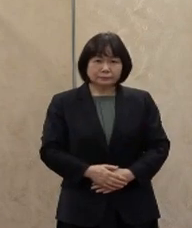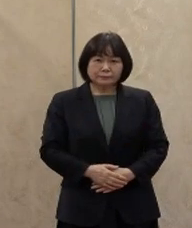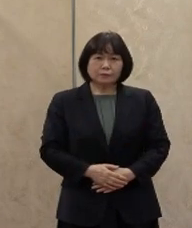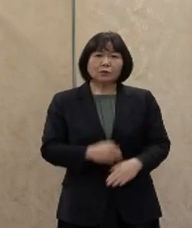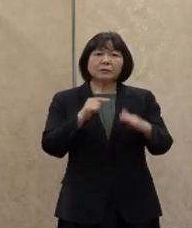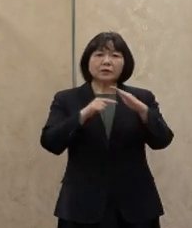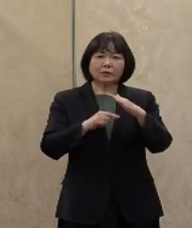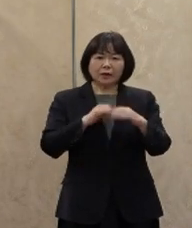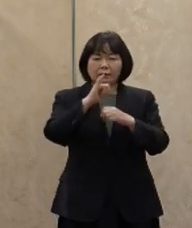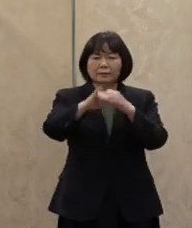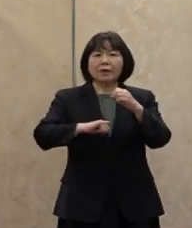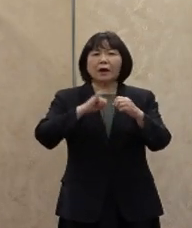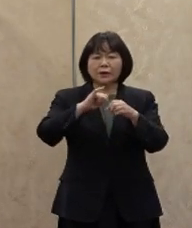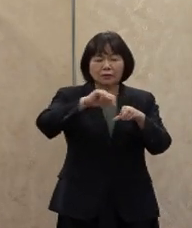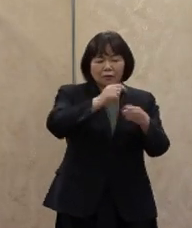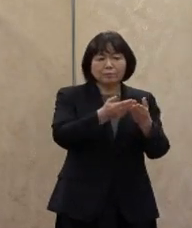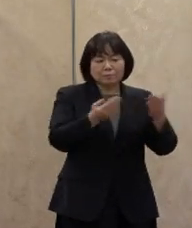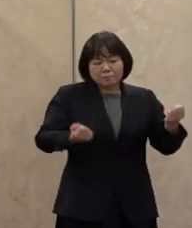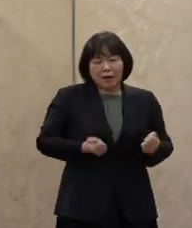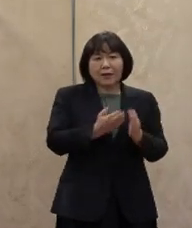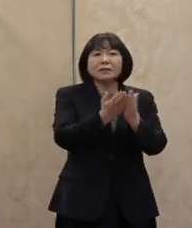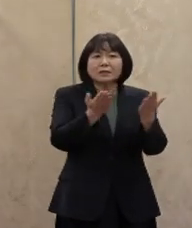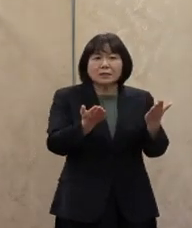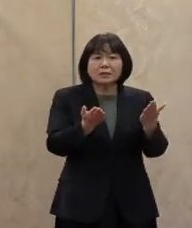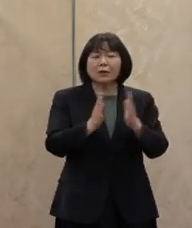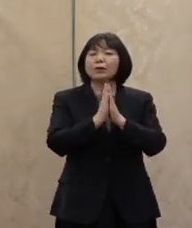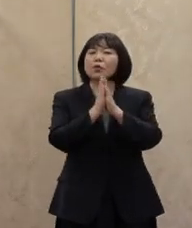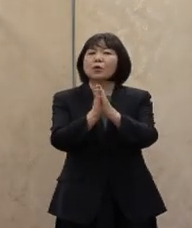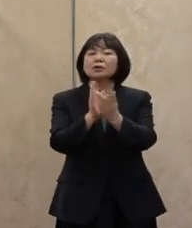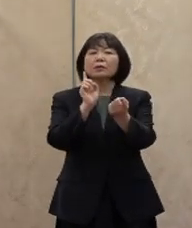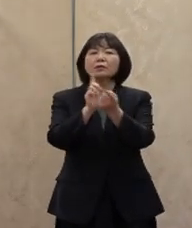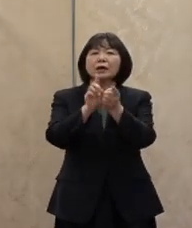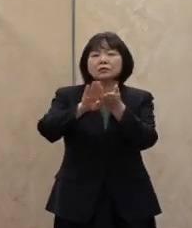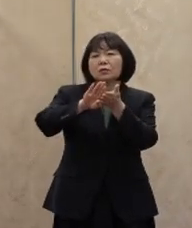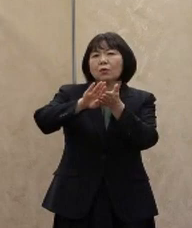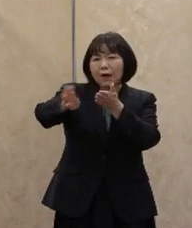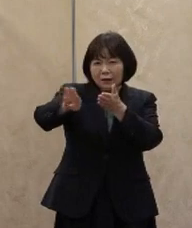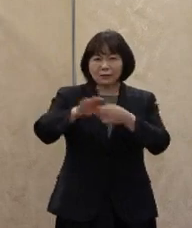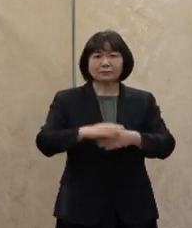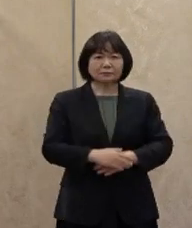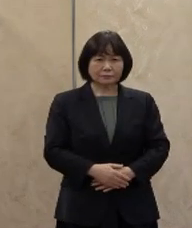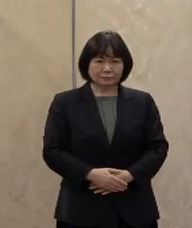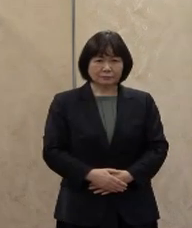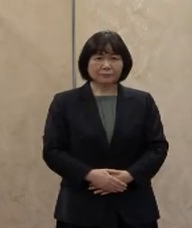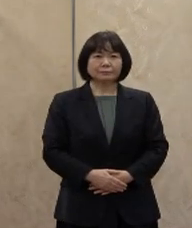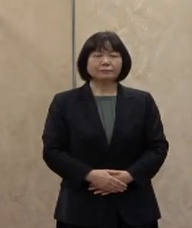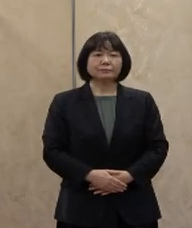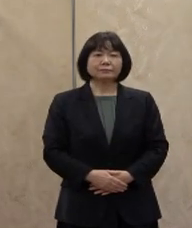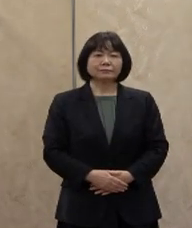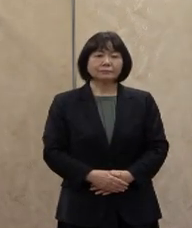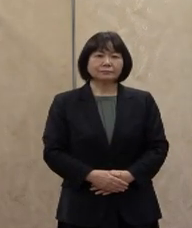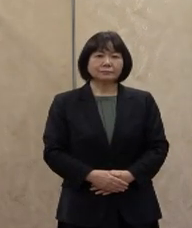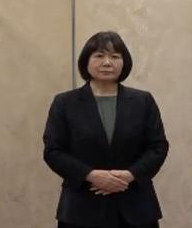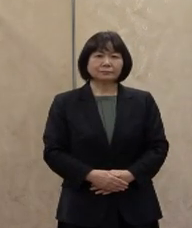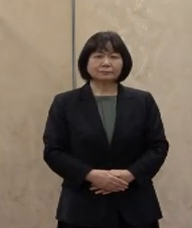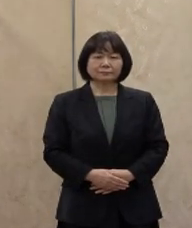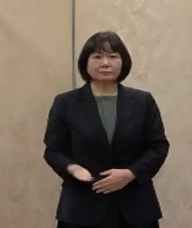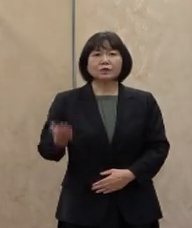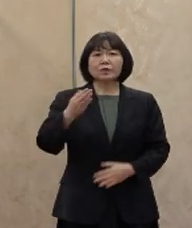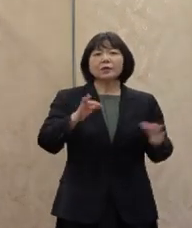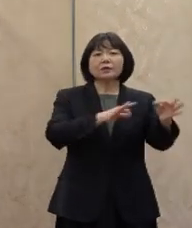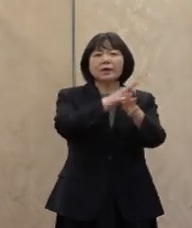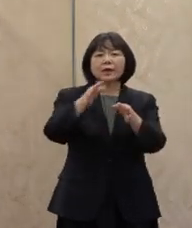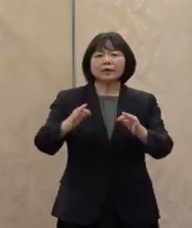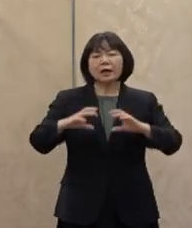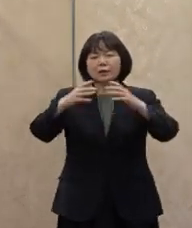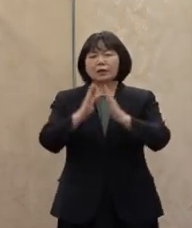味でネットカフェや漫画喫茶についてはこの要請の対象外にしたいと思います。次お願いします。それから経済界